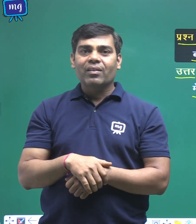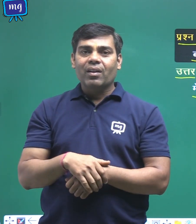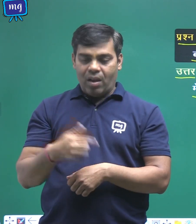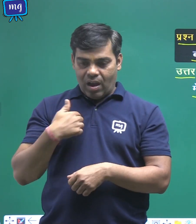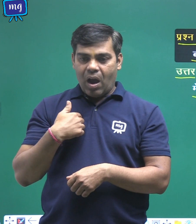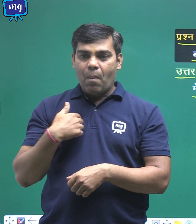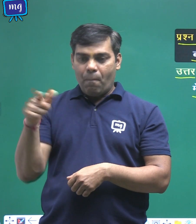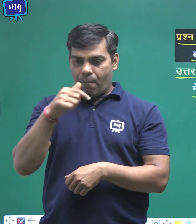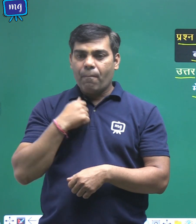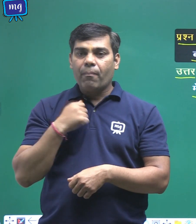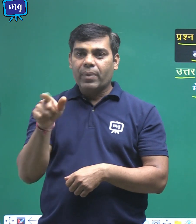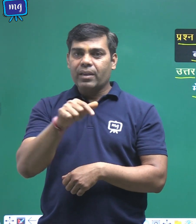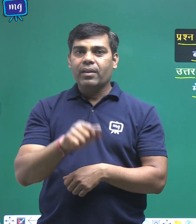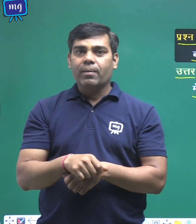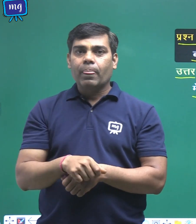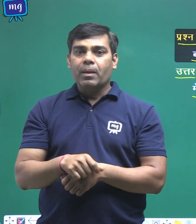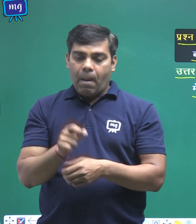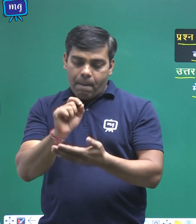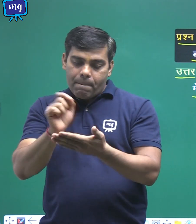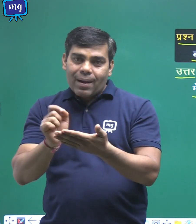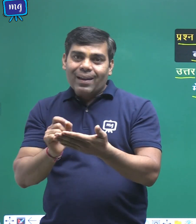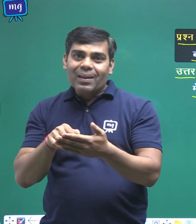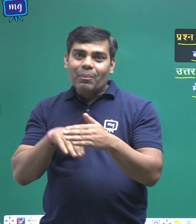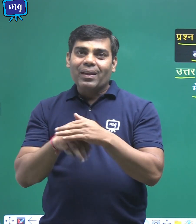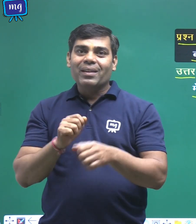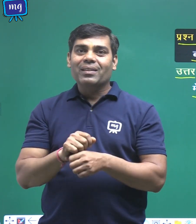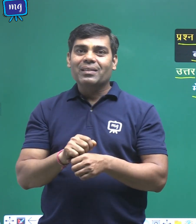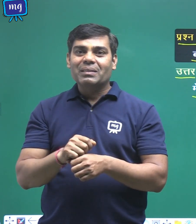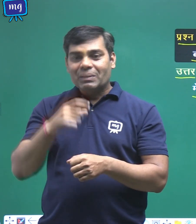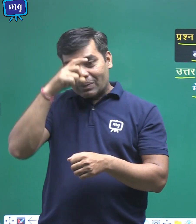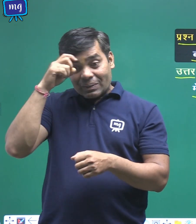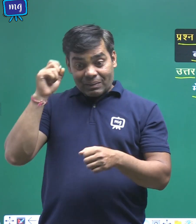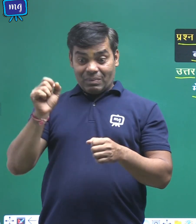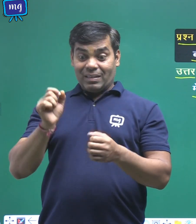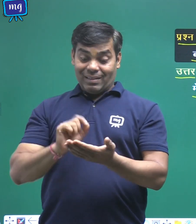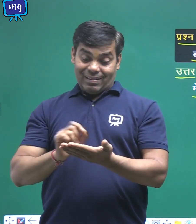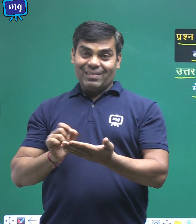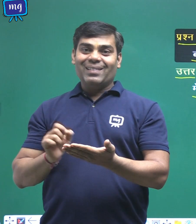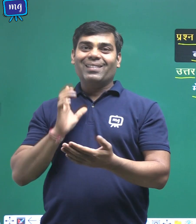हम भी पढ़ाई में मेहनत करेंगे।